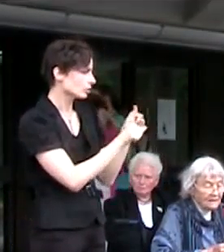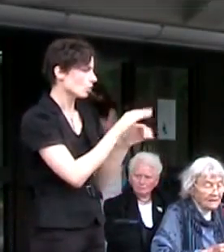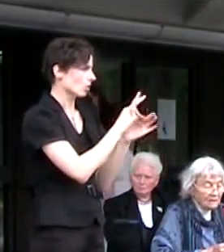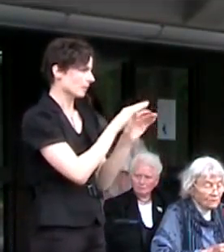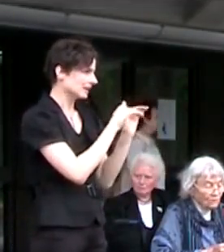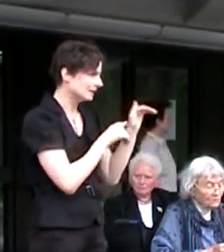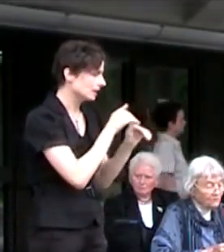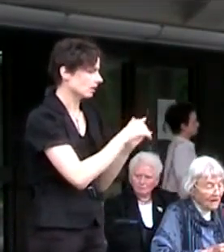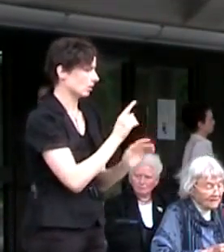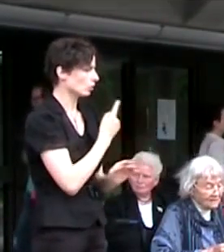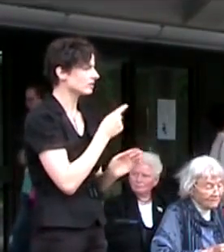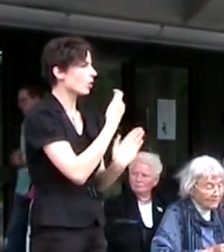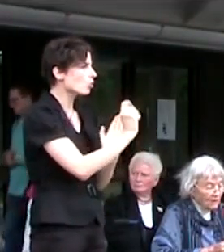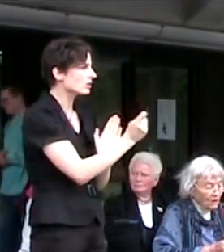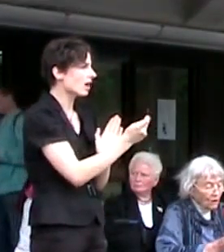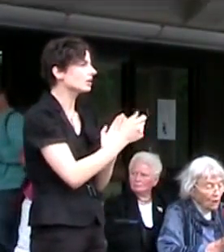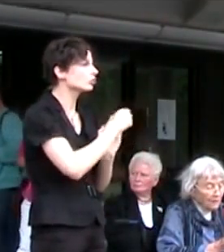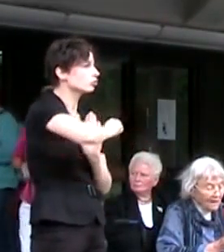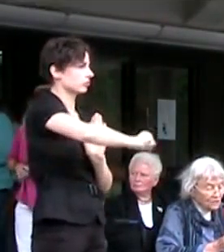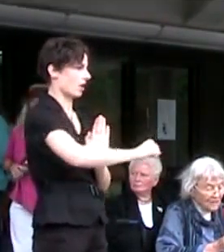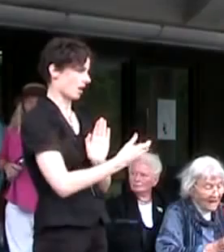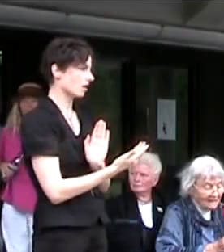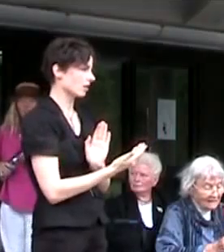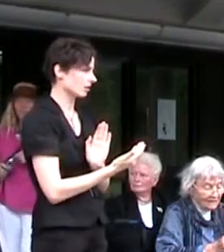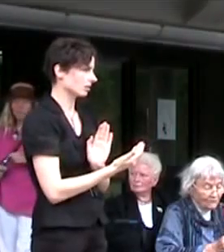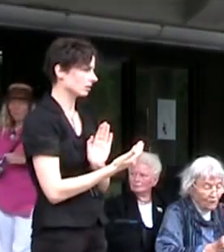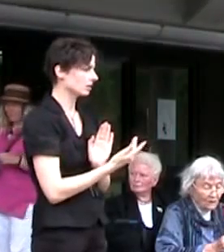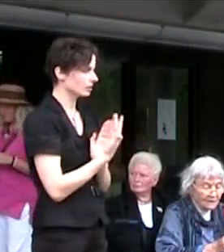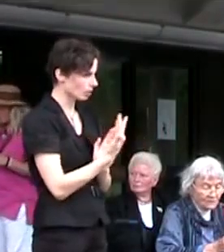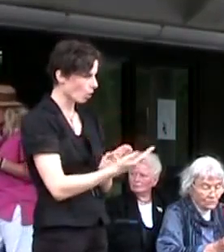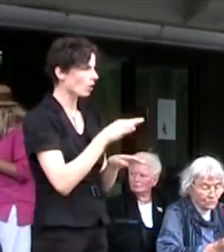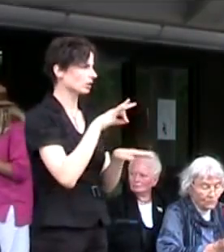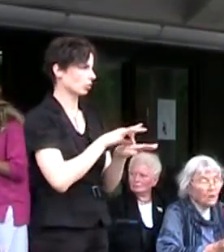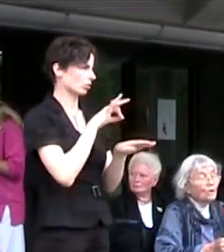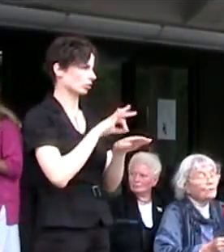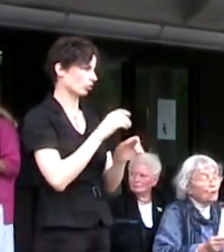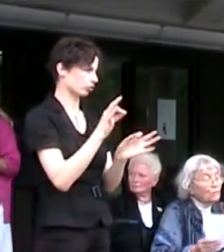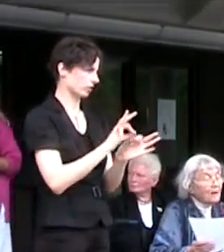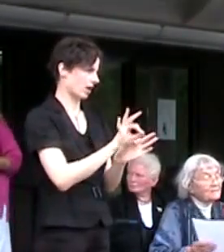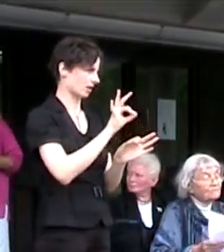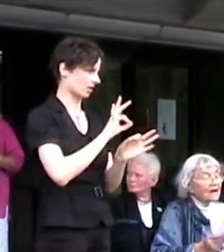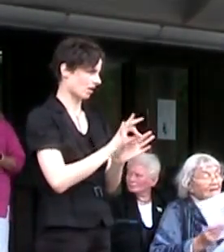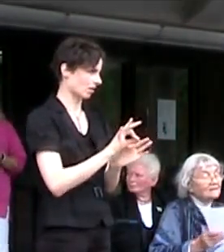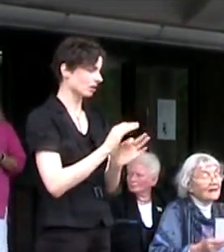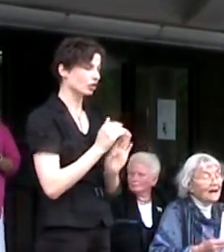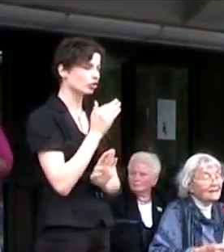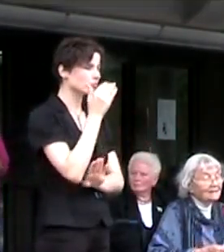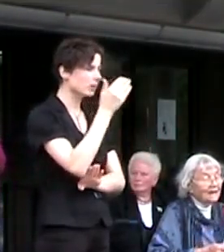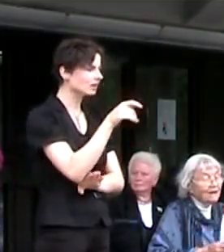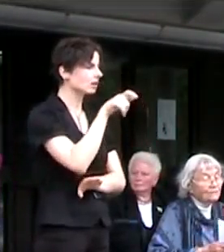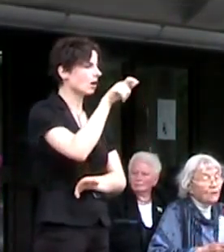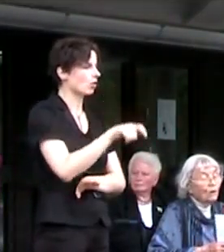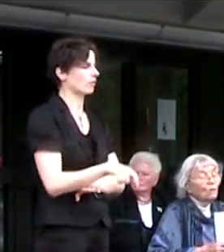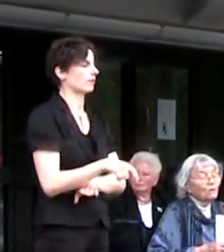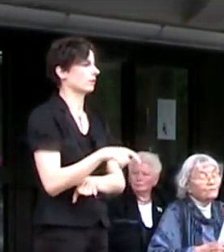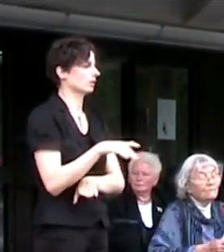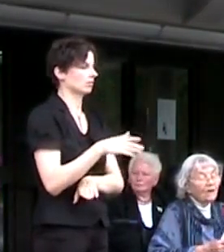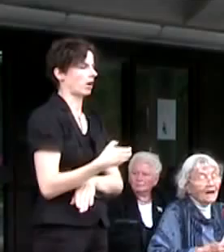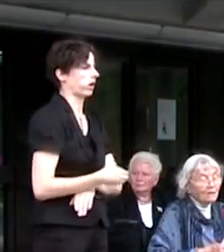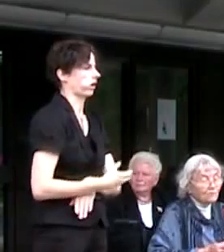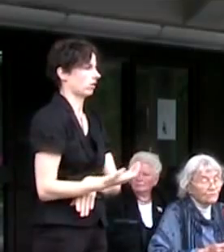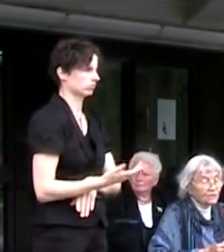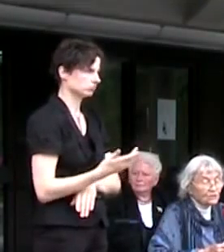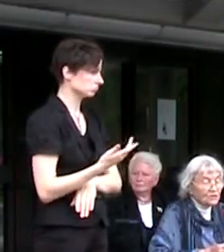mit Tieren und Pflanzen. Obgleich Schneider in der folgenden Diskussion nochmals warnend eingreift und